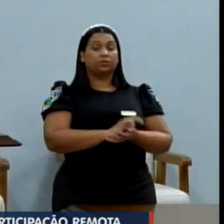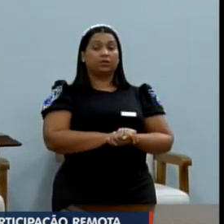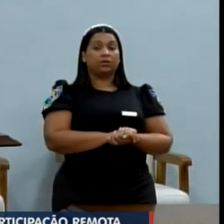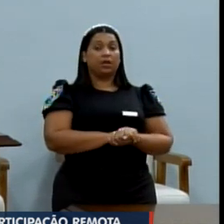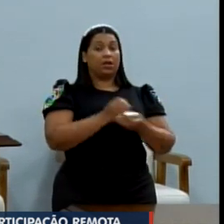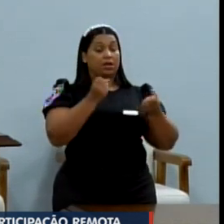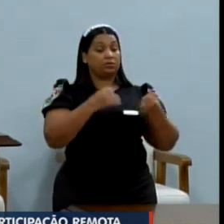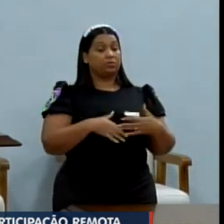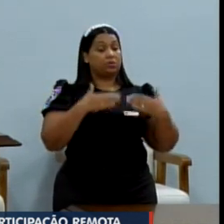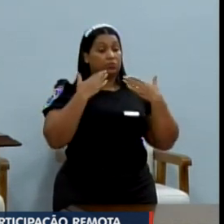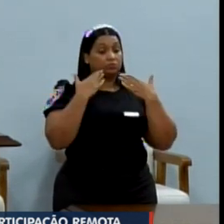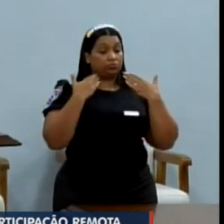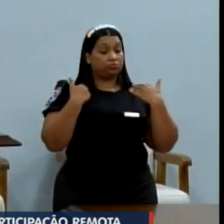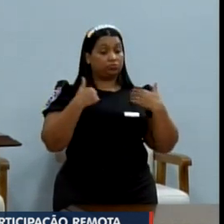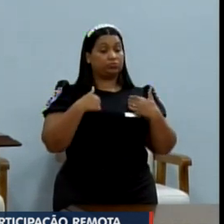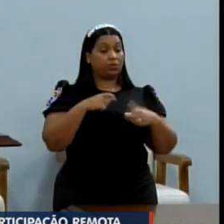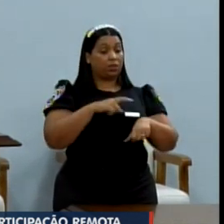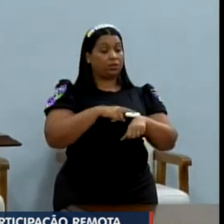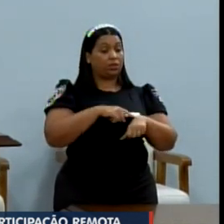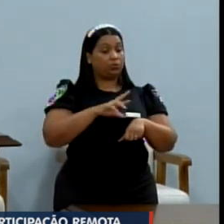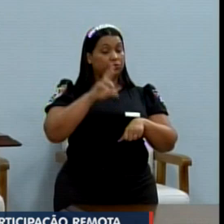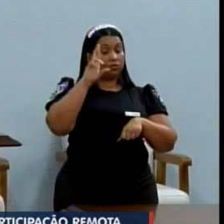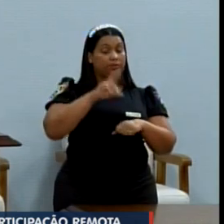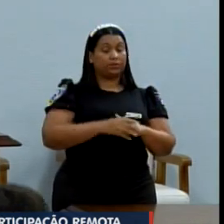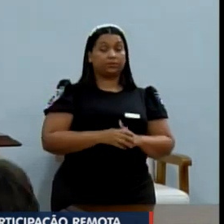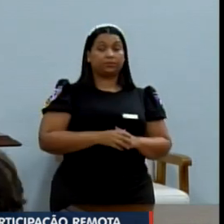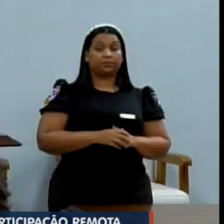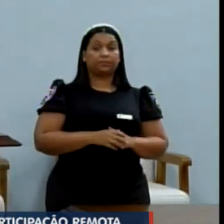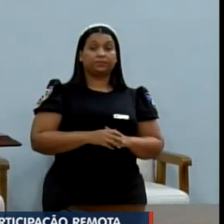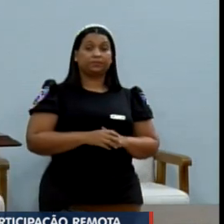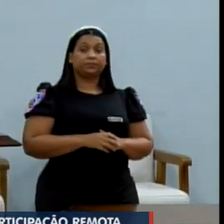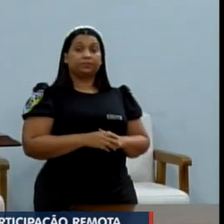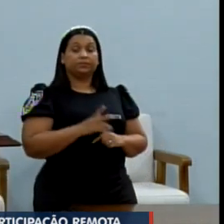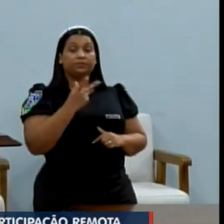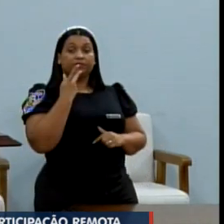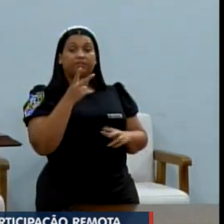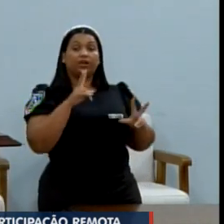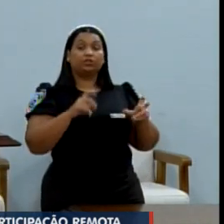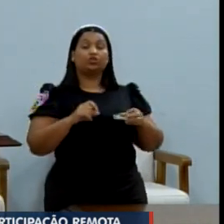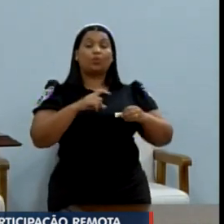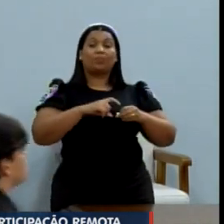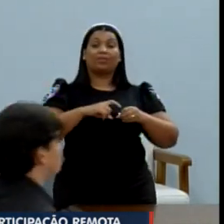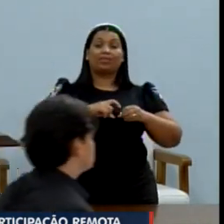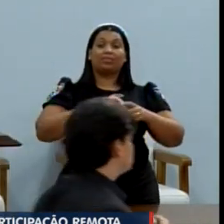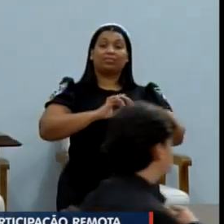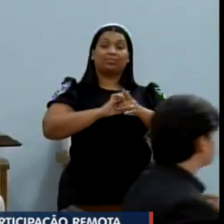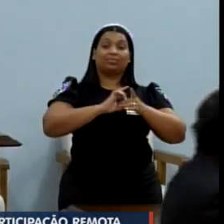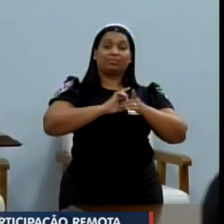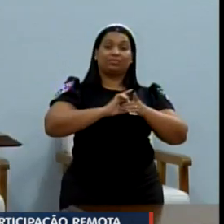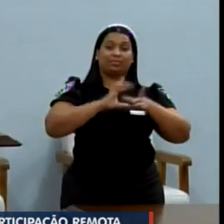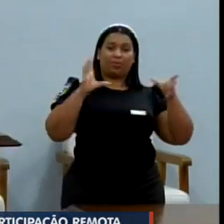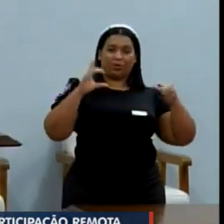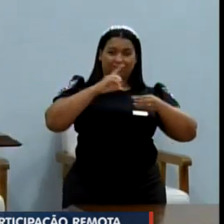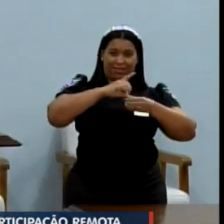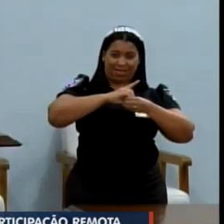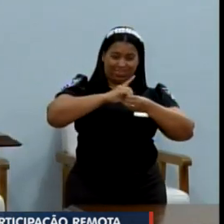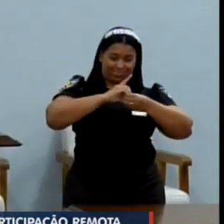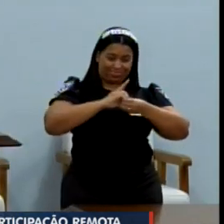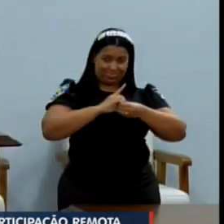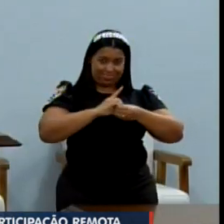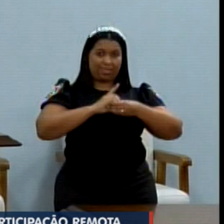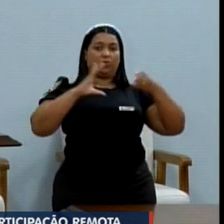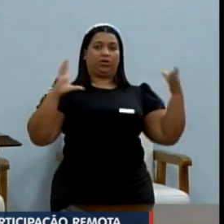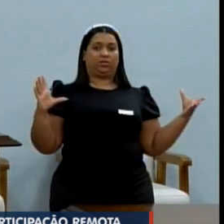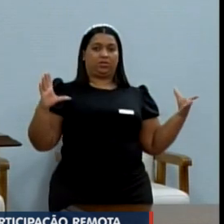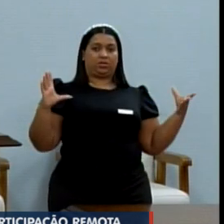explicação pessoal e também o tempo de liderança para falar sobre democracia sobre como a democracia